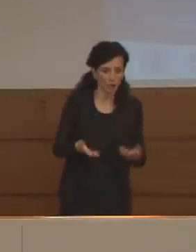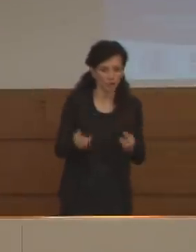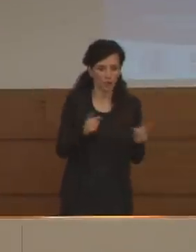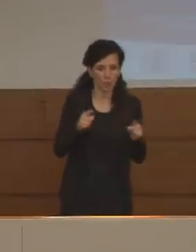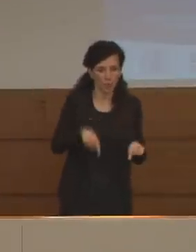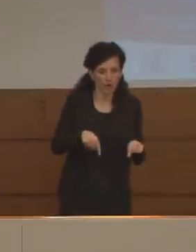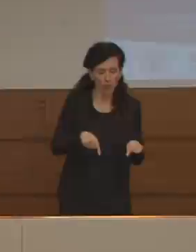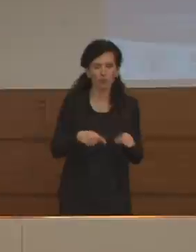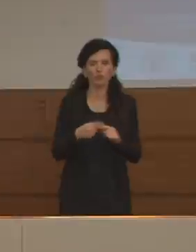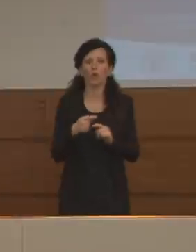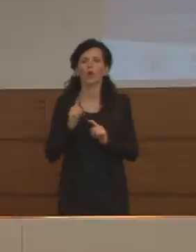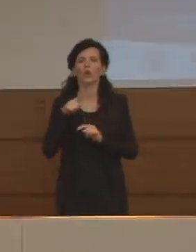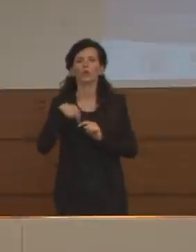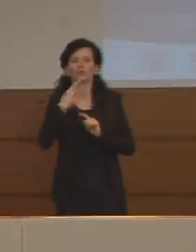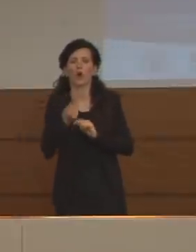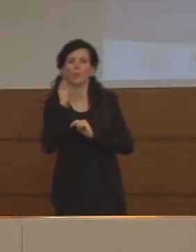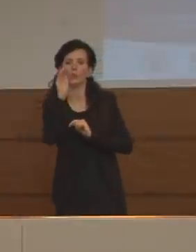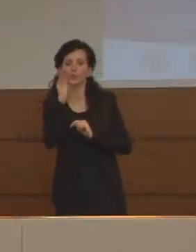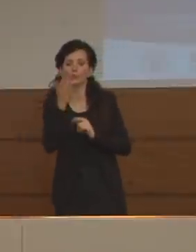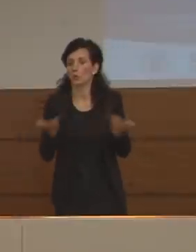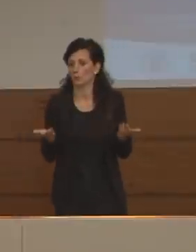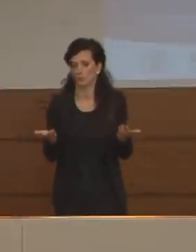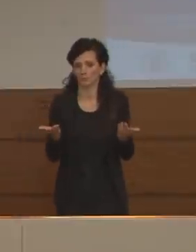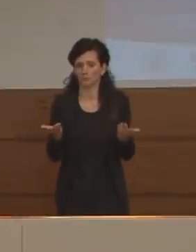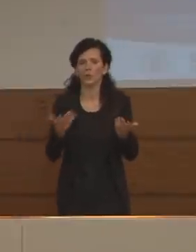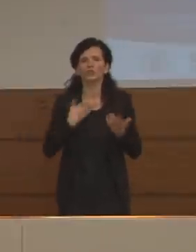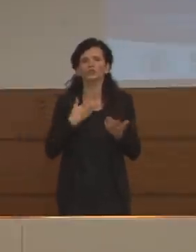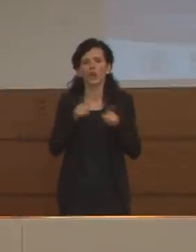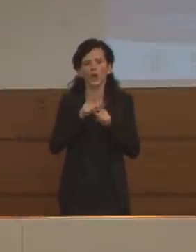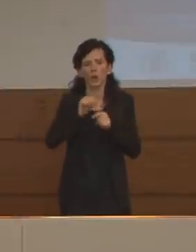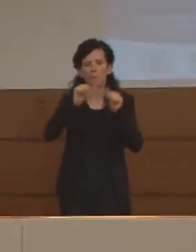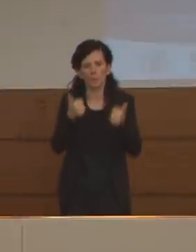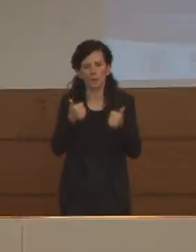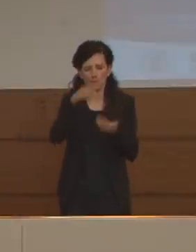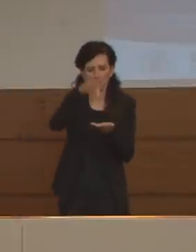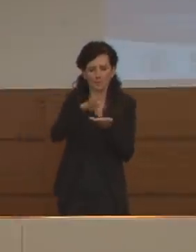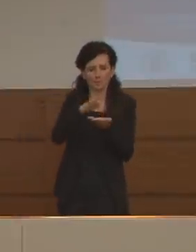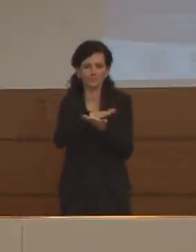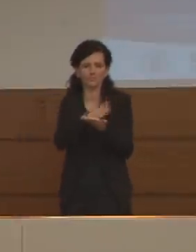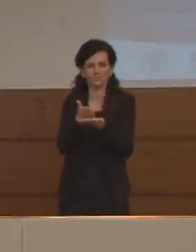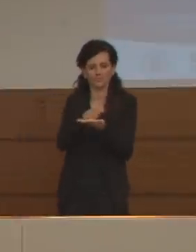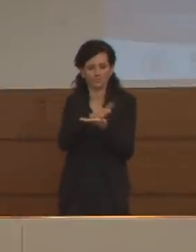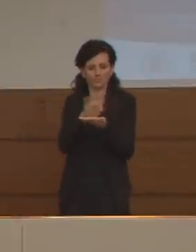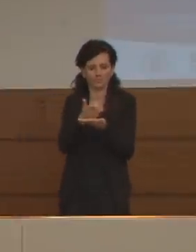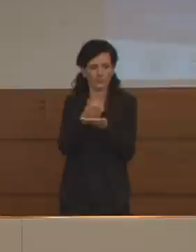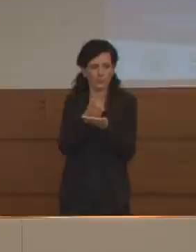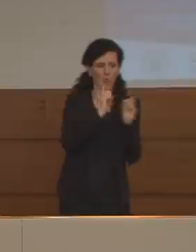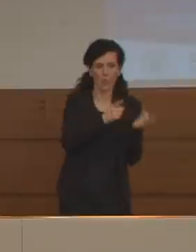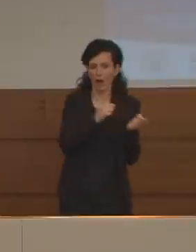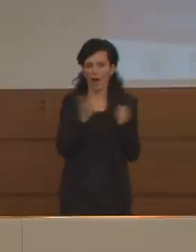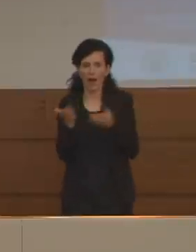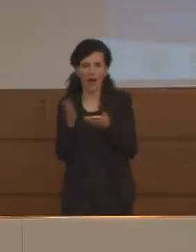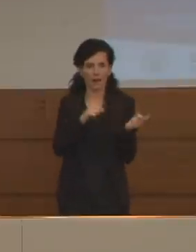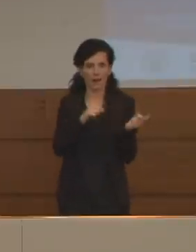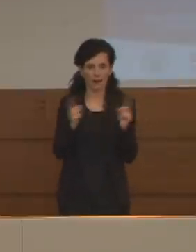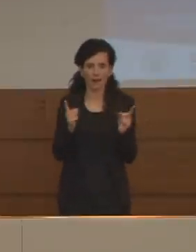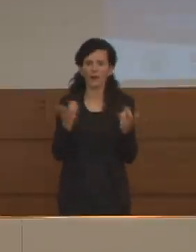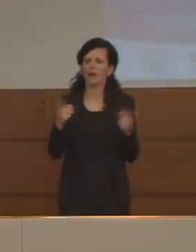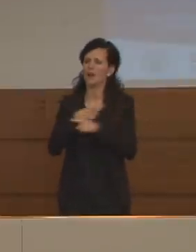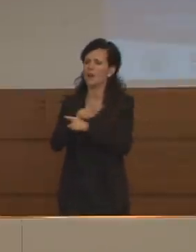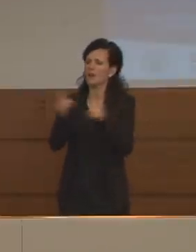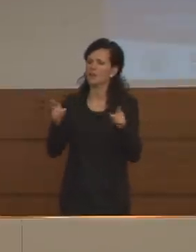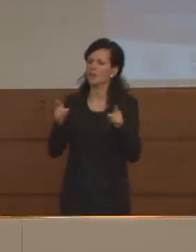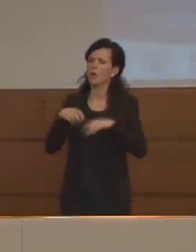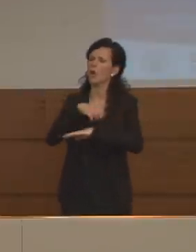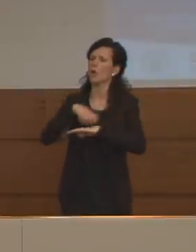due momenti così netti ci sarà una terra di mezzo come le immagini da state immaginando voi della produzione e